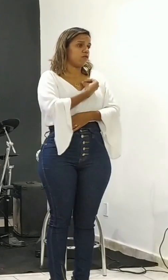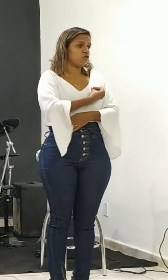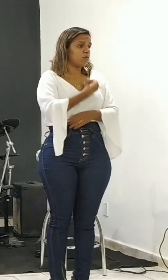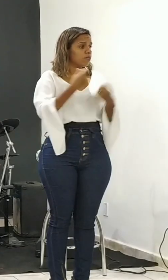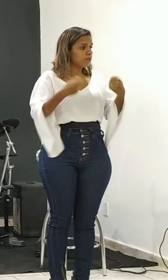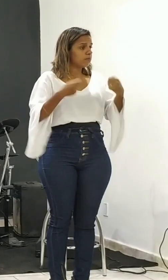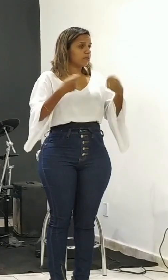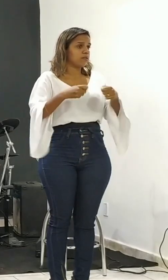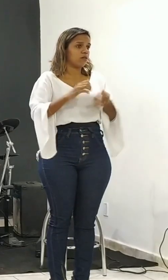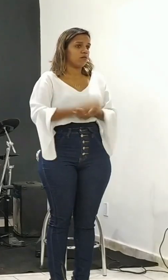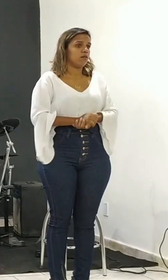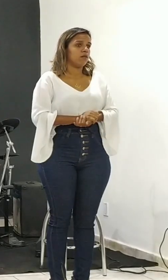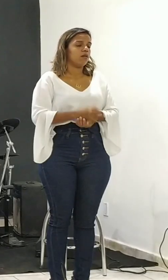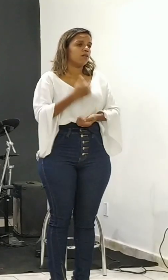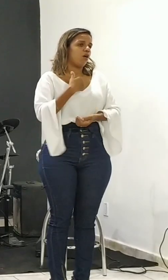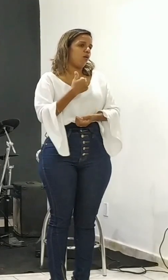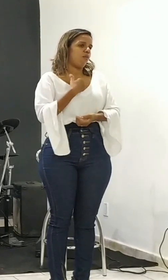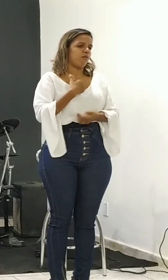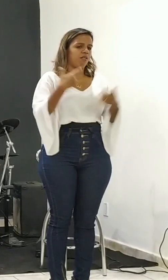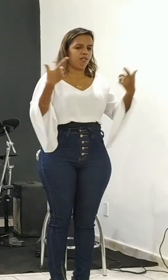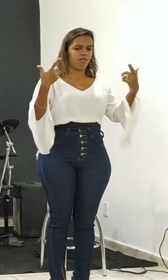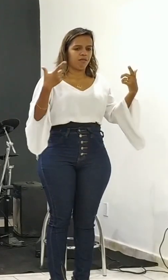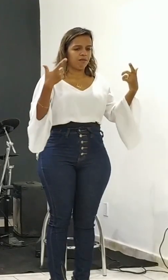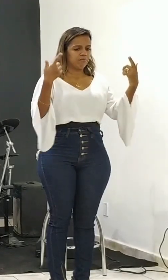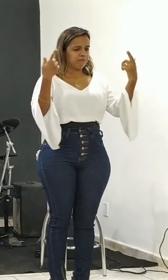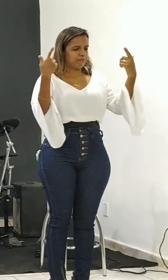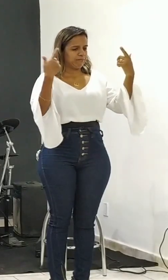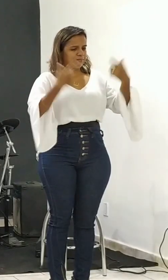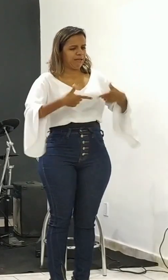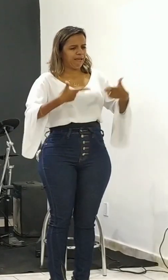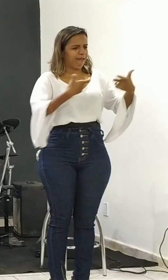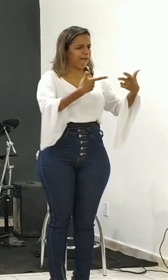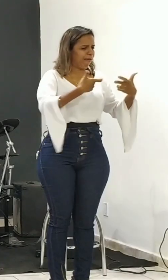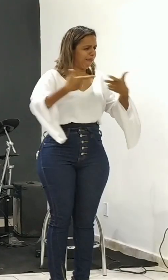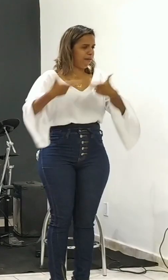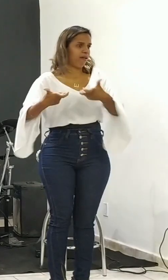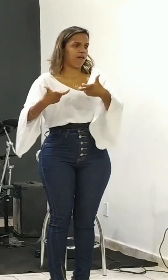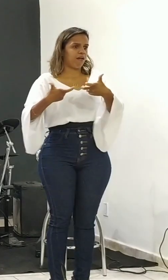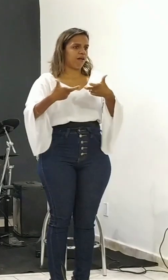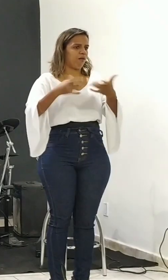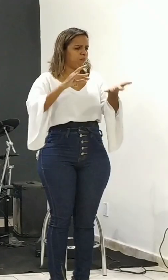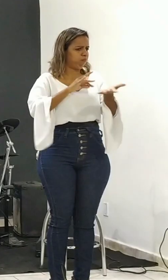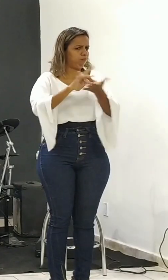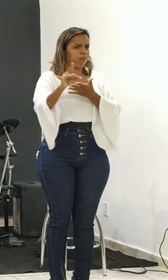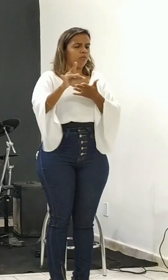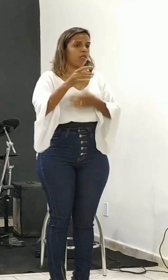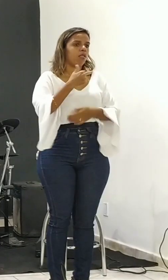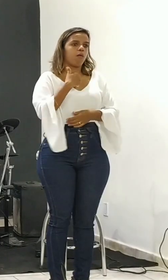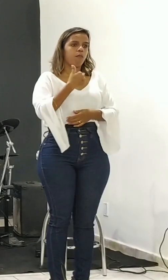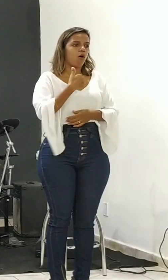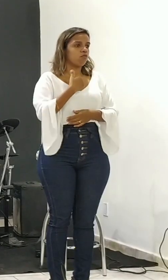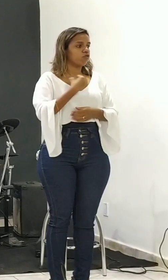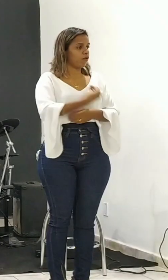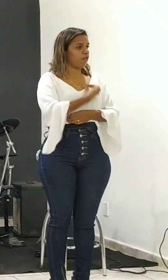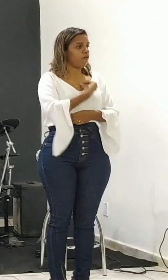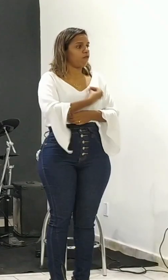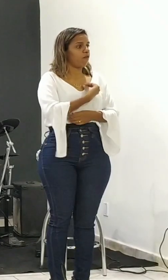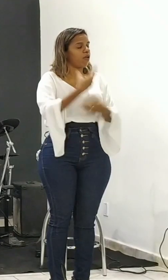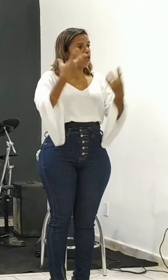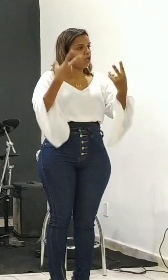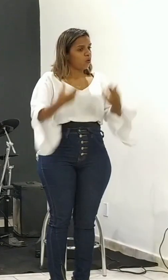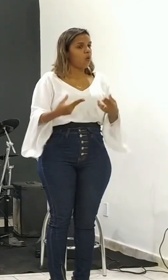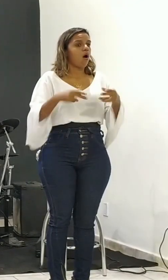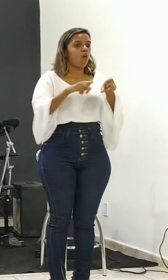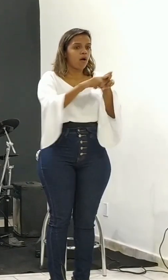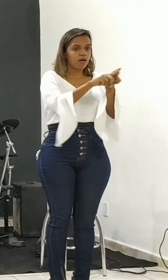precisamos viver. Nós não podemos viver em guerra, nós não podemos viver como inimigos. Nós temos que viver como irmãos. Somos